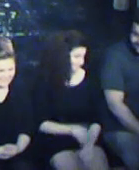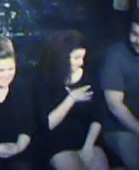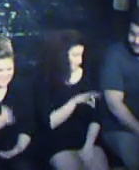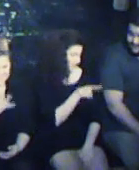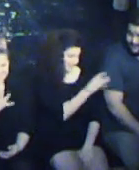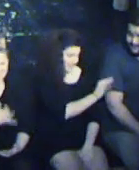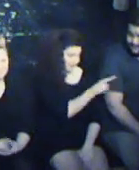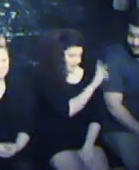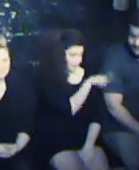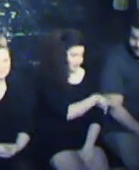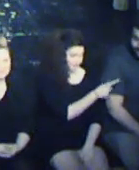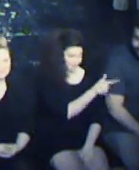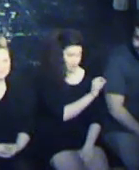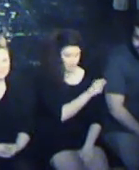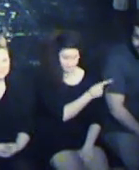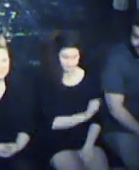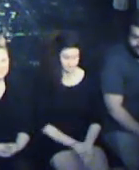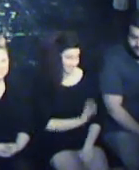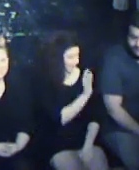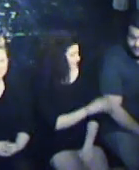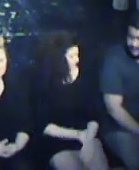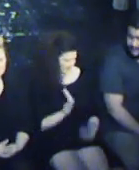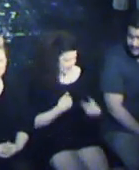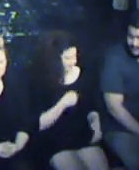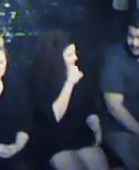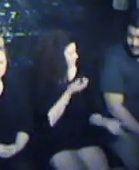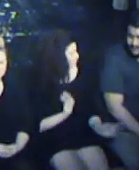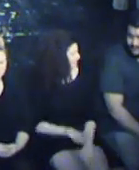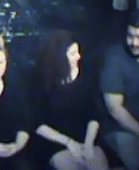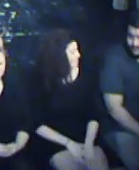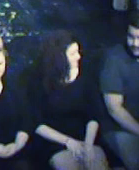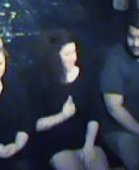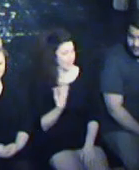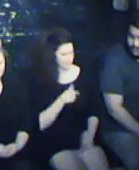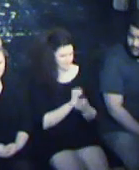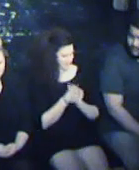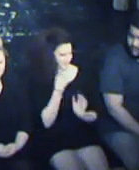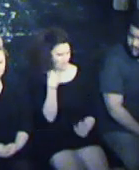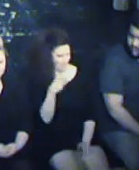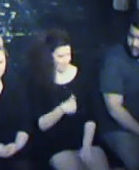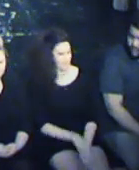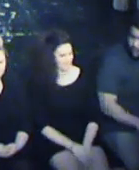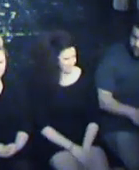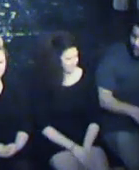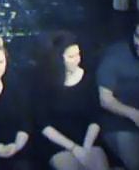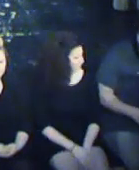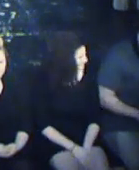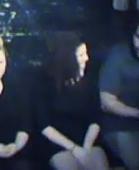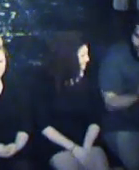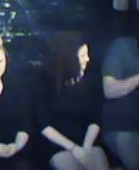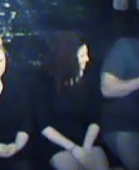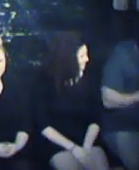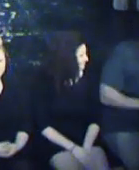¿Será eso que dice Lolo? Es verdad, estoy muy viejo, voy a tener que rejuvenecer. ¿Pero es que se